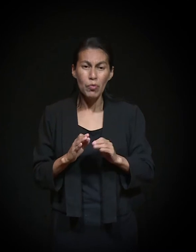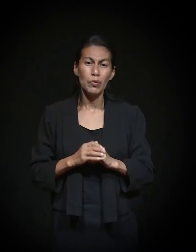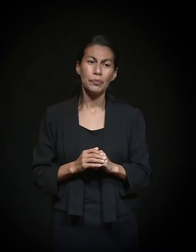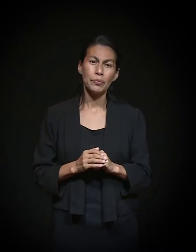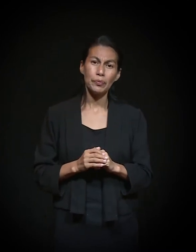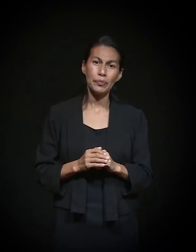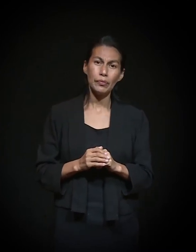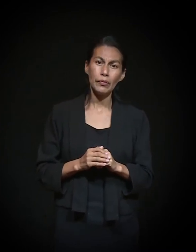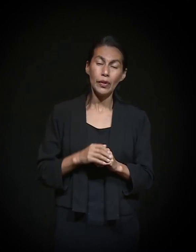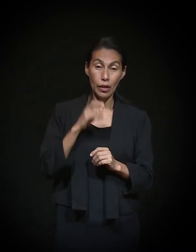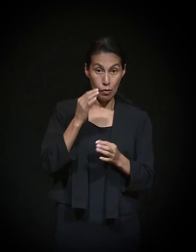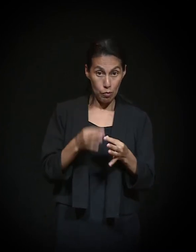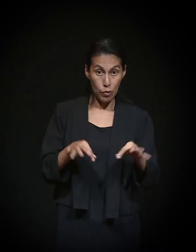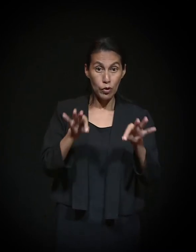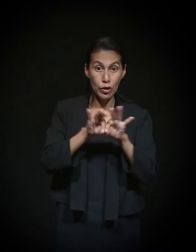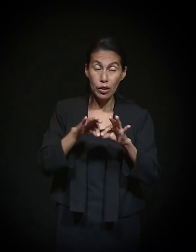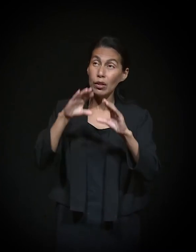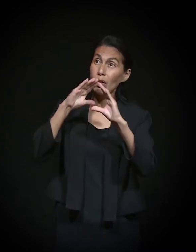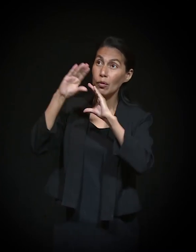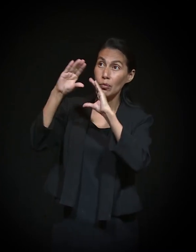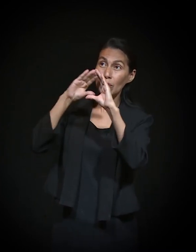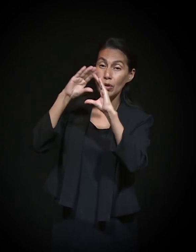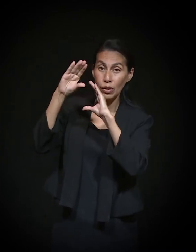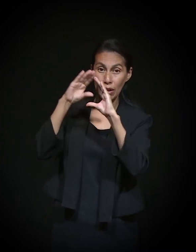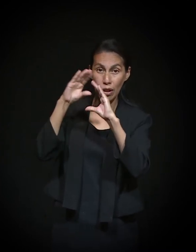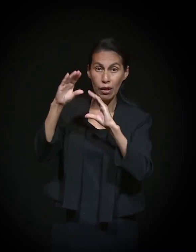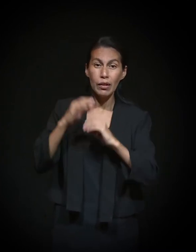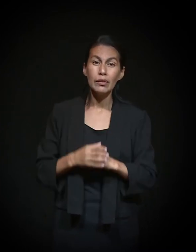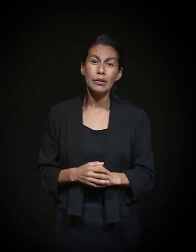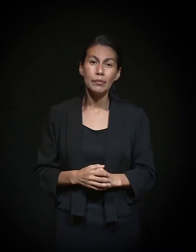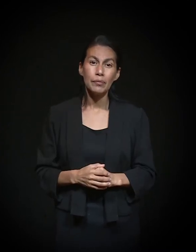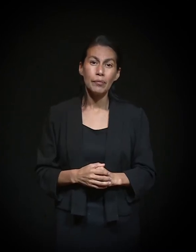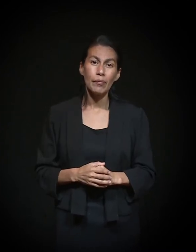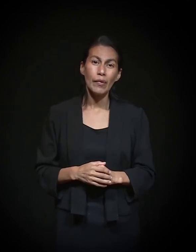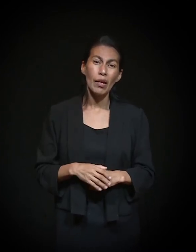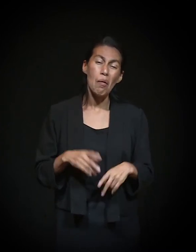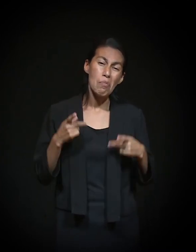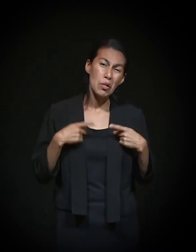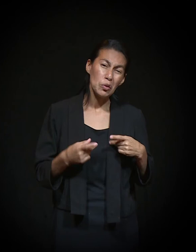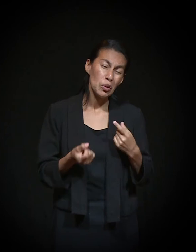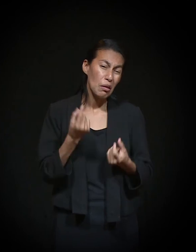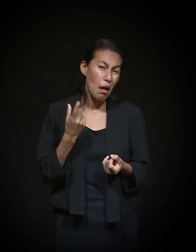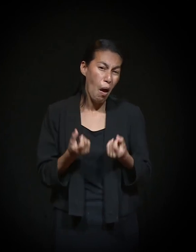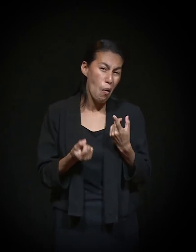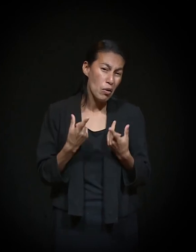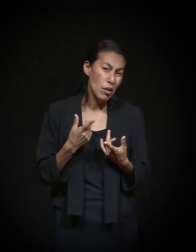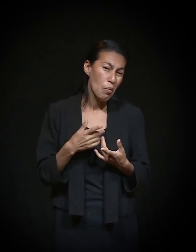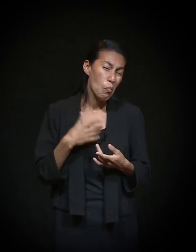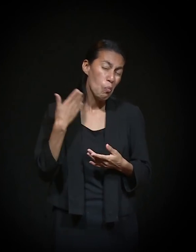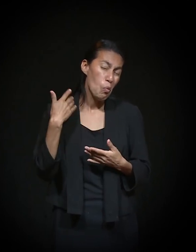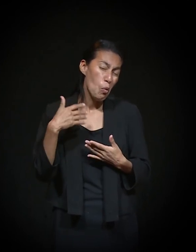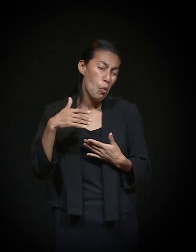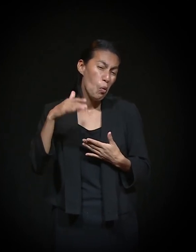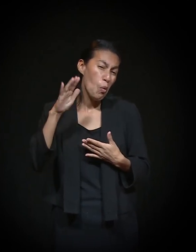Es el único que nos está comunicando. Hay algunos de nosotros que oramos en nuestros